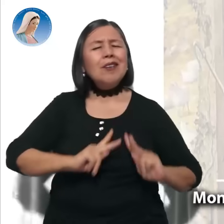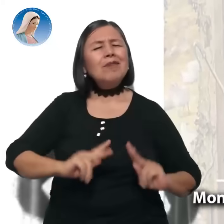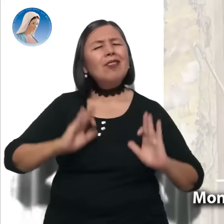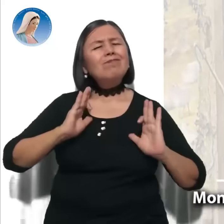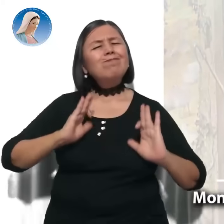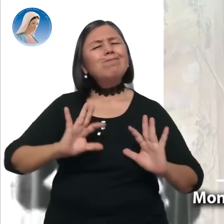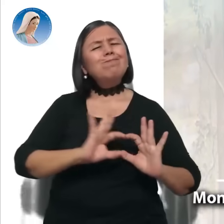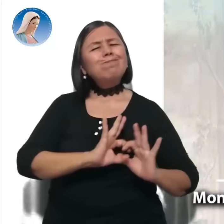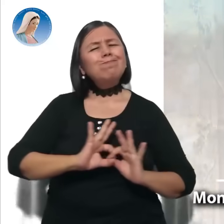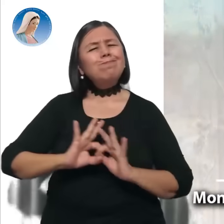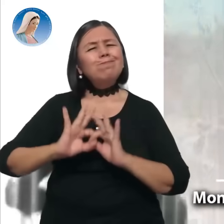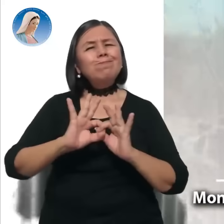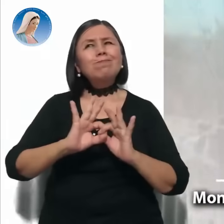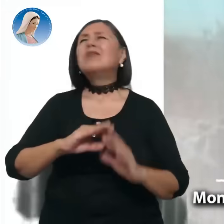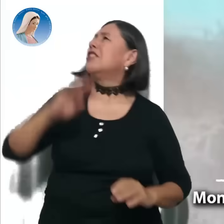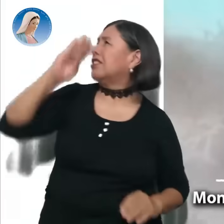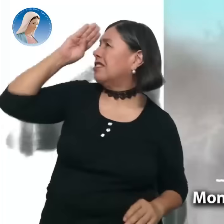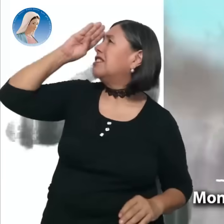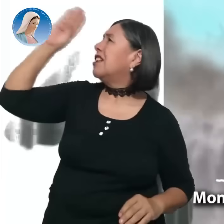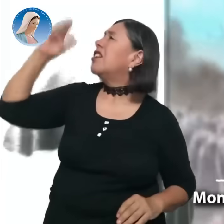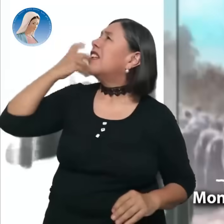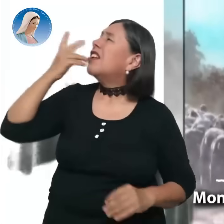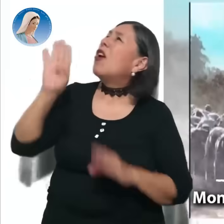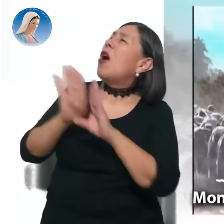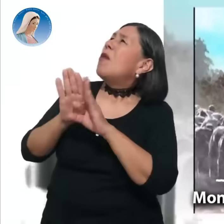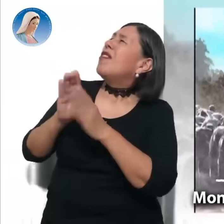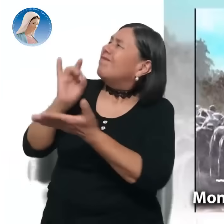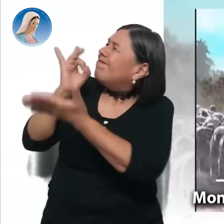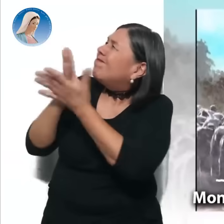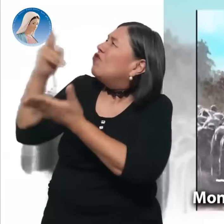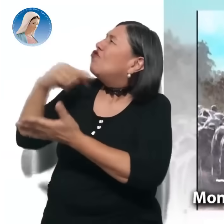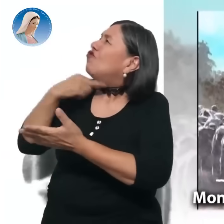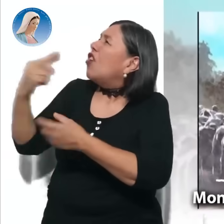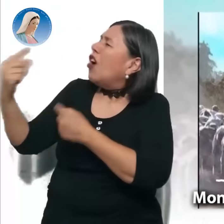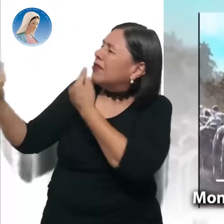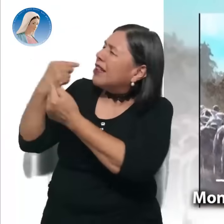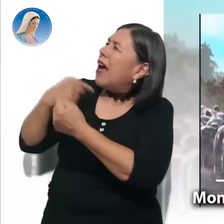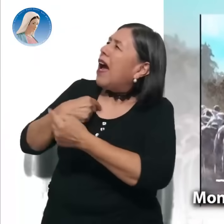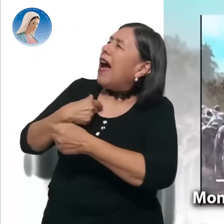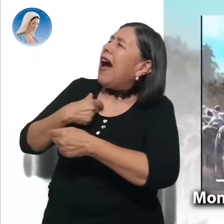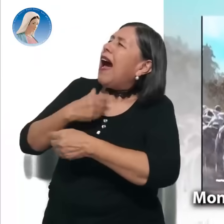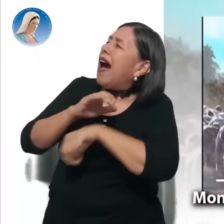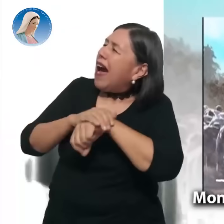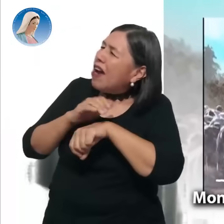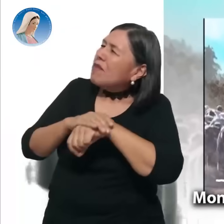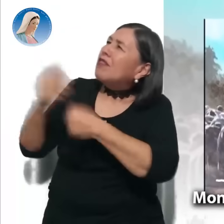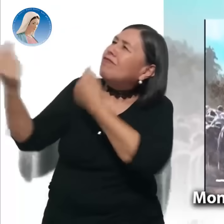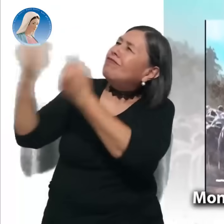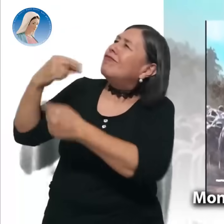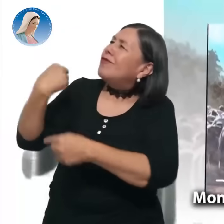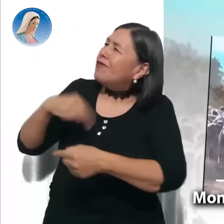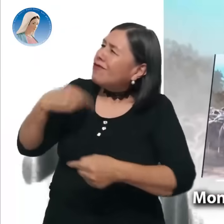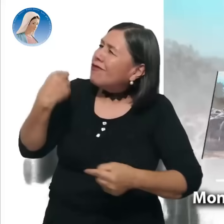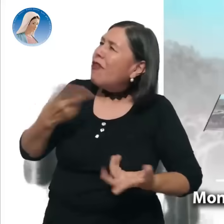armonía. Señor, quiero reconocer tu voz que me llama amigo, que me habla por mi nombre,